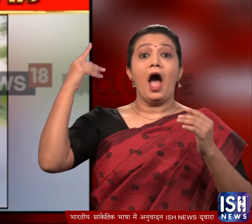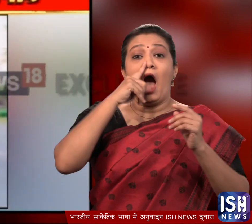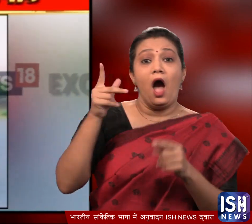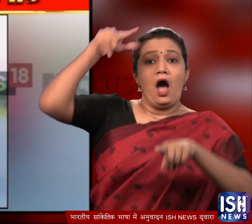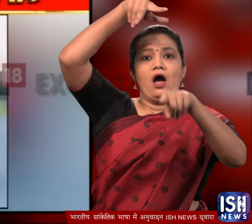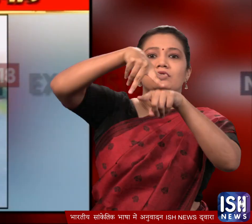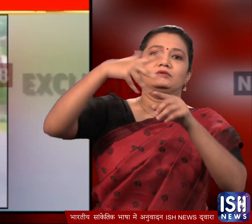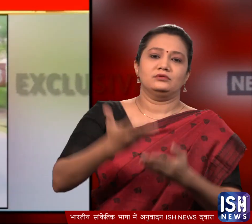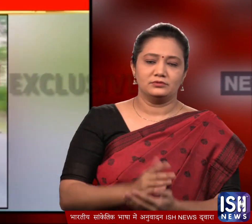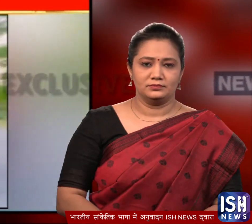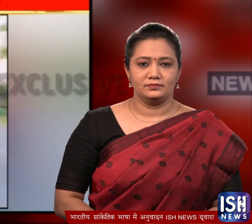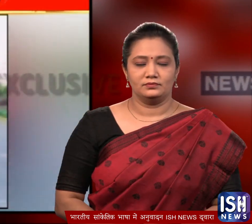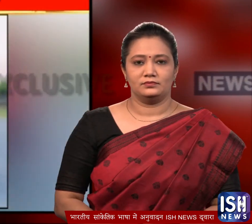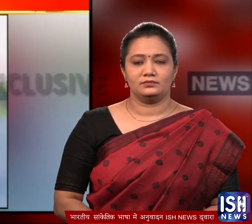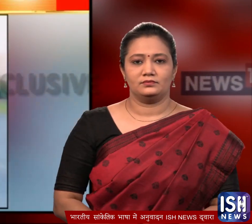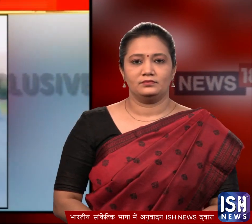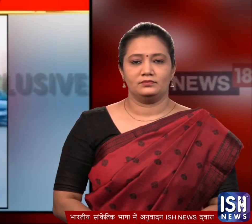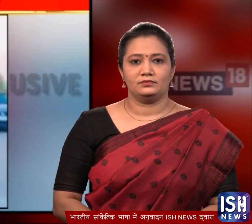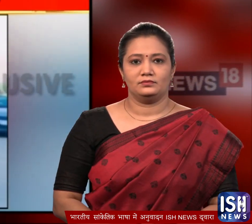दिखी।